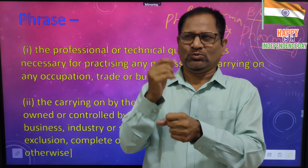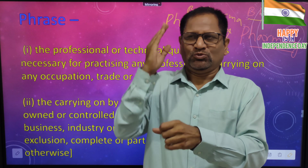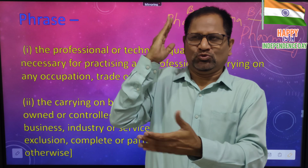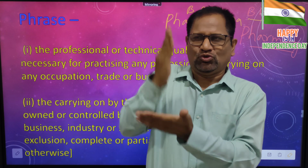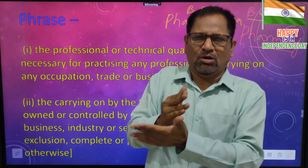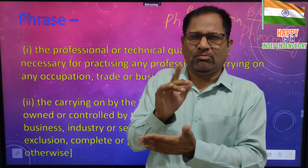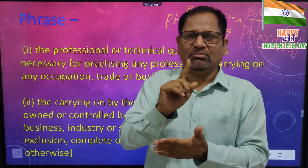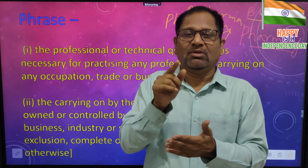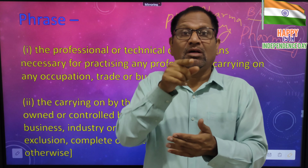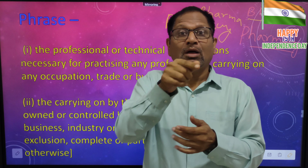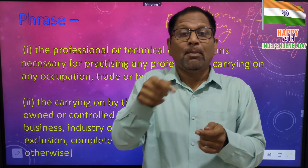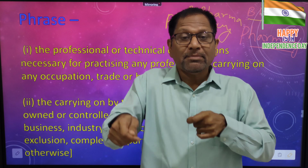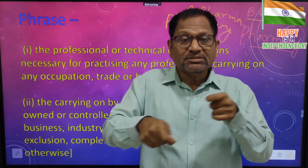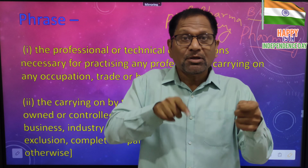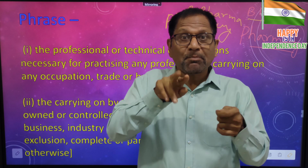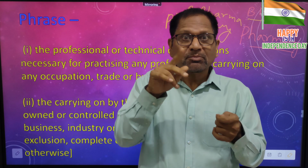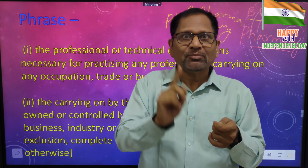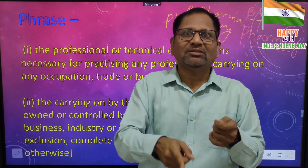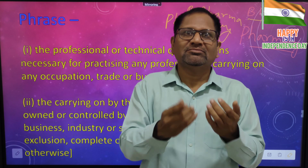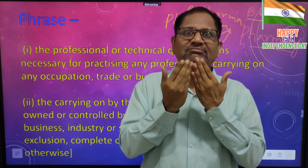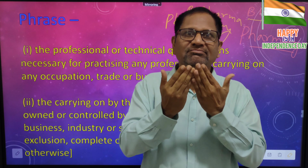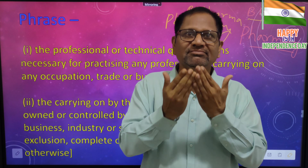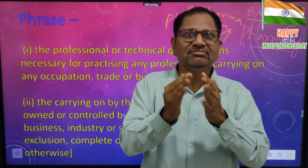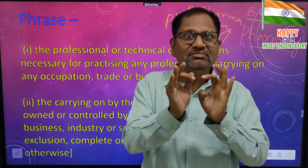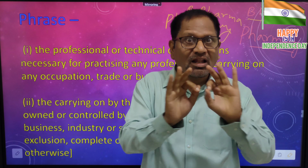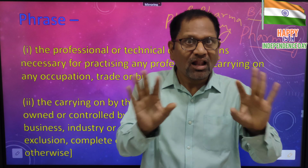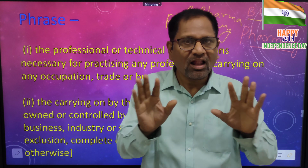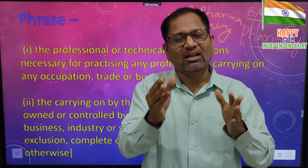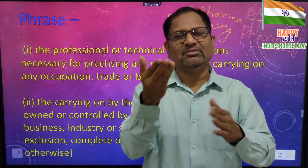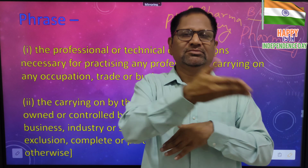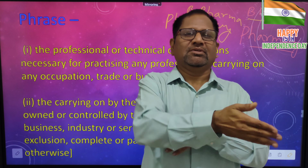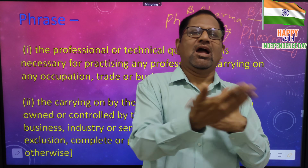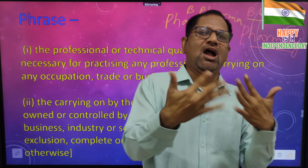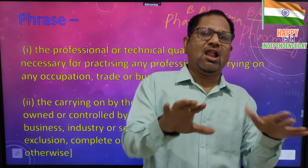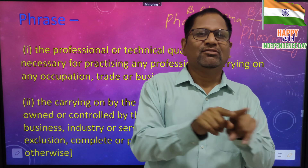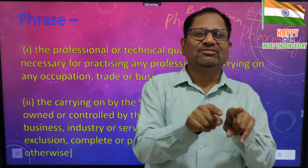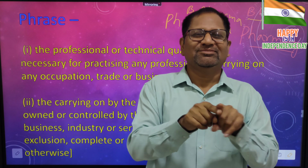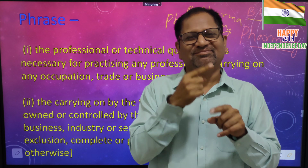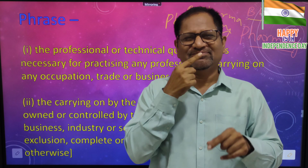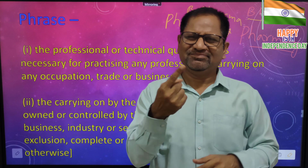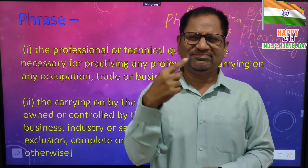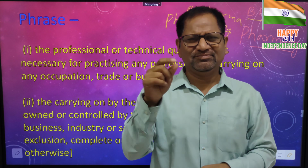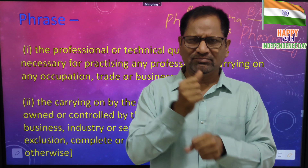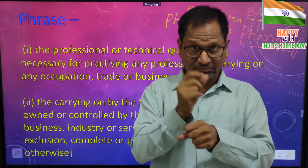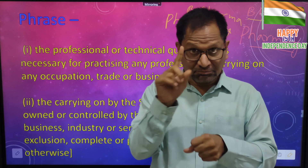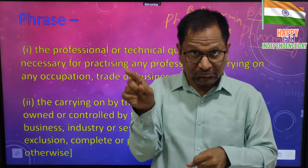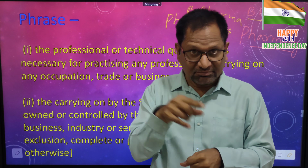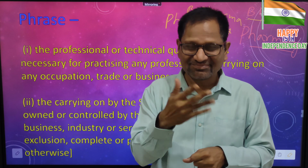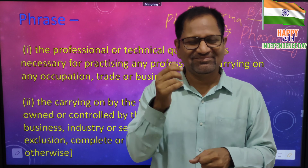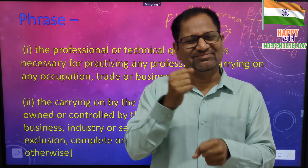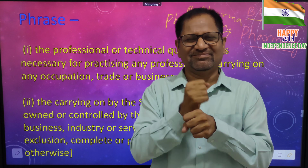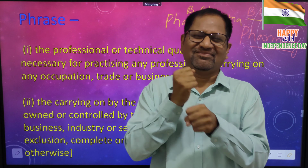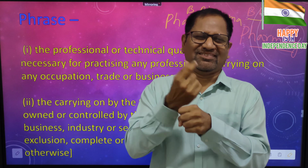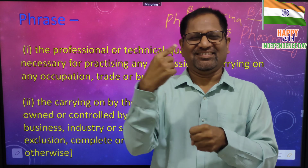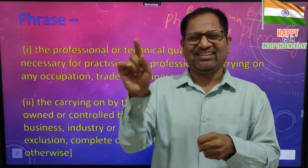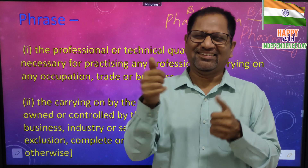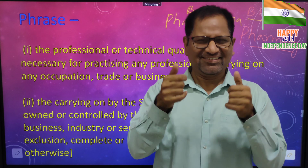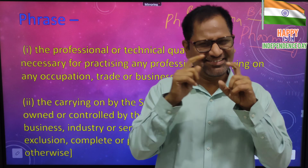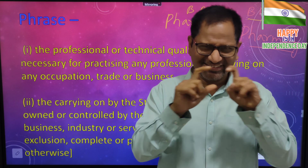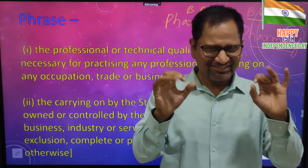जो रेस्ट्रिक्शन जो नियम लगा रहे हैं वो ज़रूरी है, ताकि आपके पास क्वालिफ़िकेशन होगी तभी आप वो काम कर